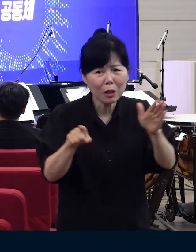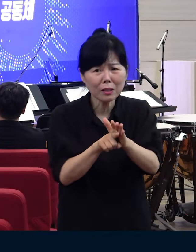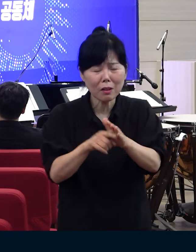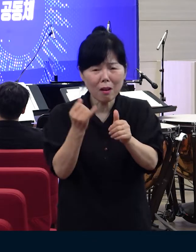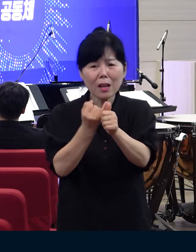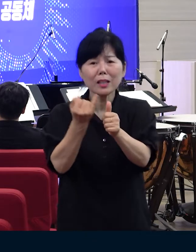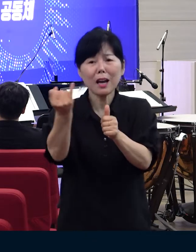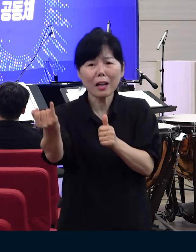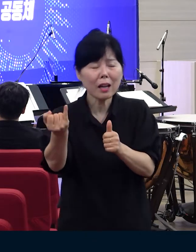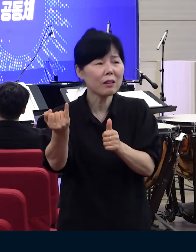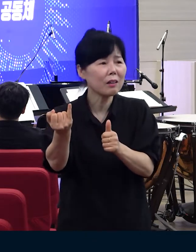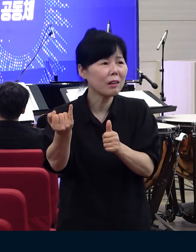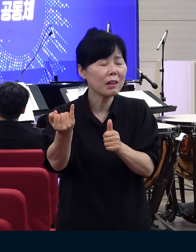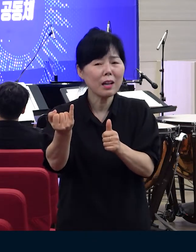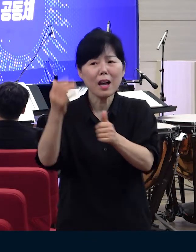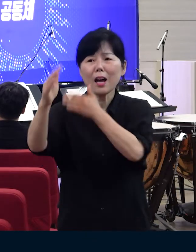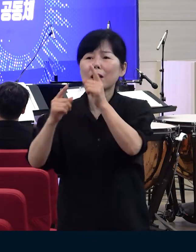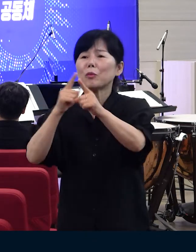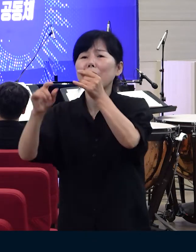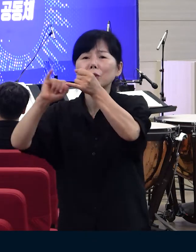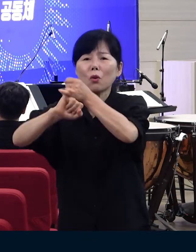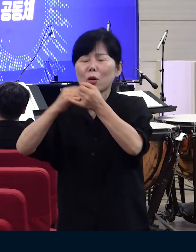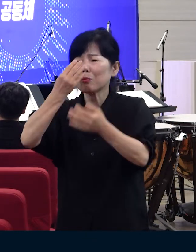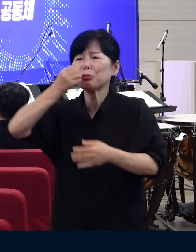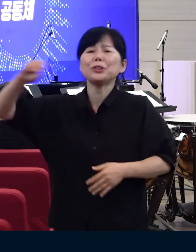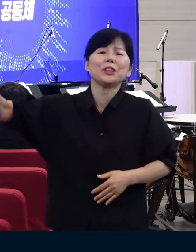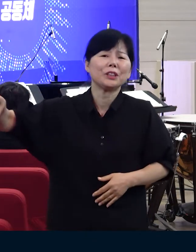헌신짝처럼 팽개치고 있다 하는 얘기예요.